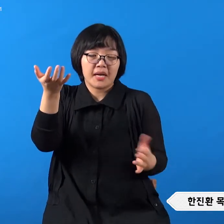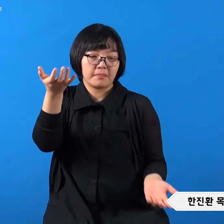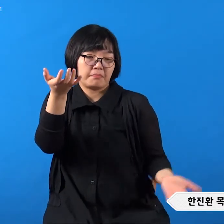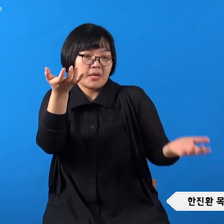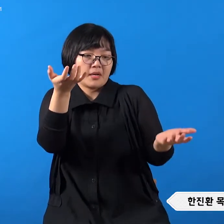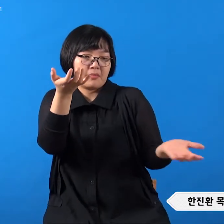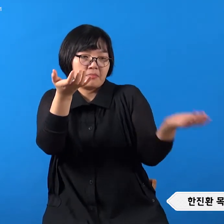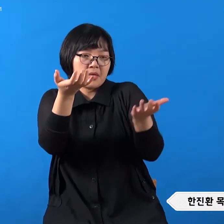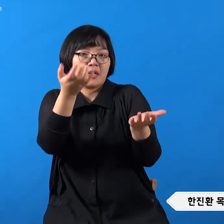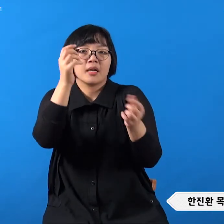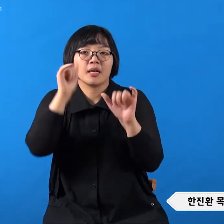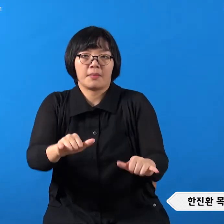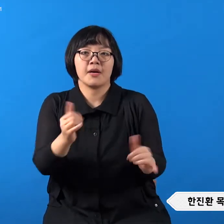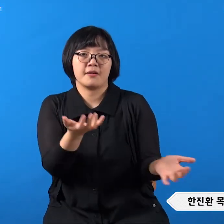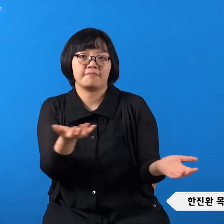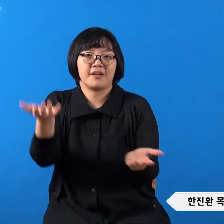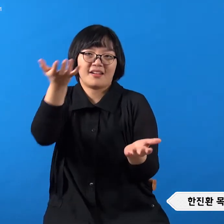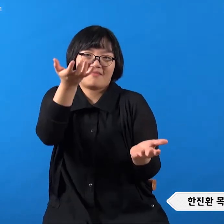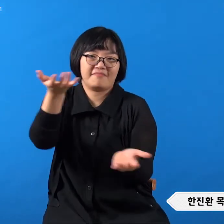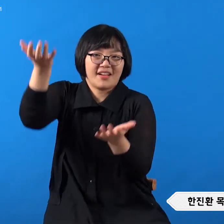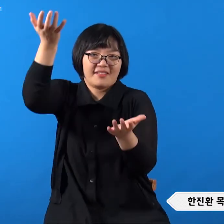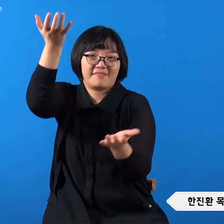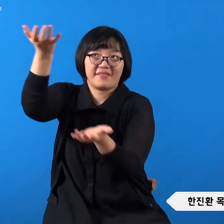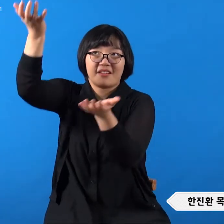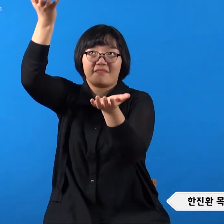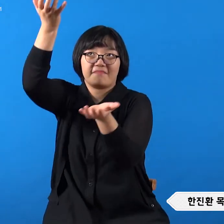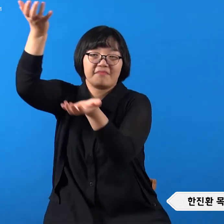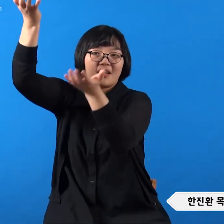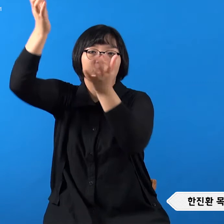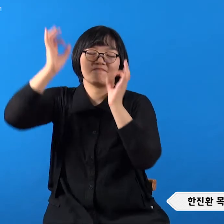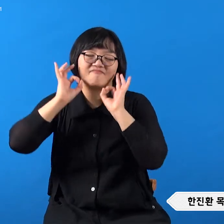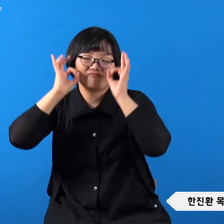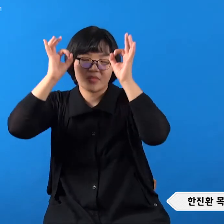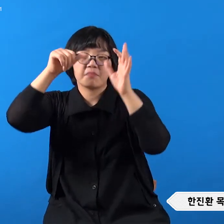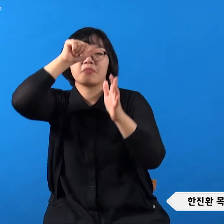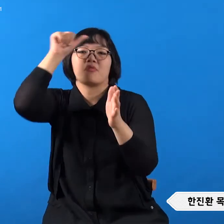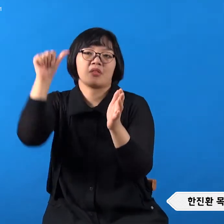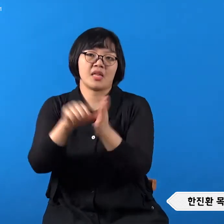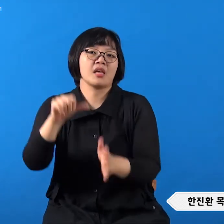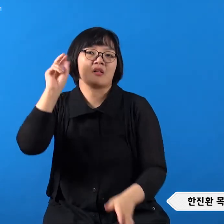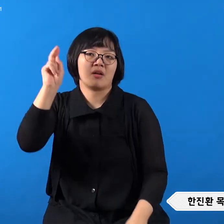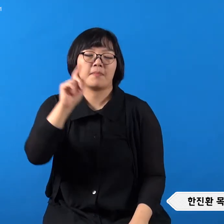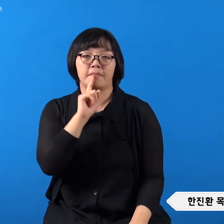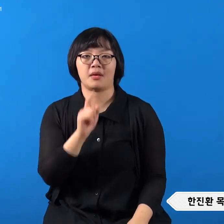이런 나의 투쟁은 끝이 난 적이 없었고 앞으로도 절대 끝나지 않을 것이다.